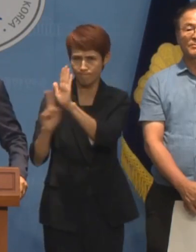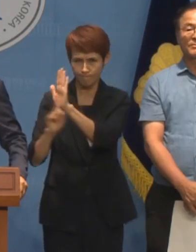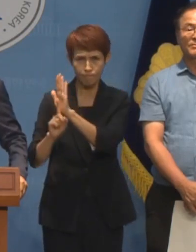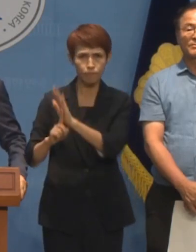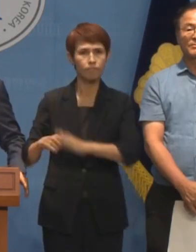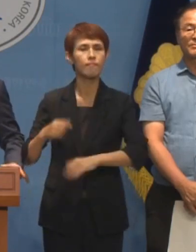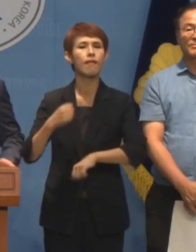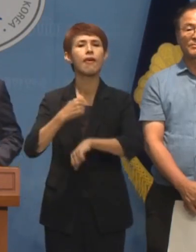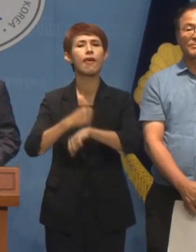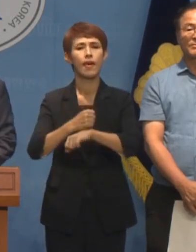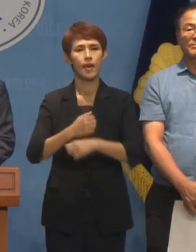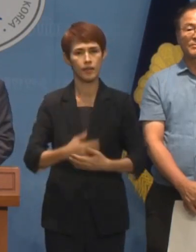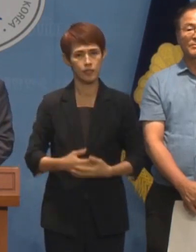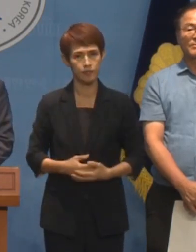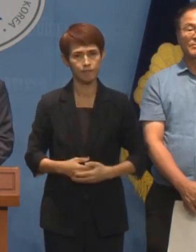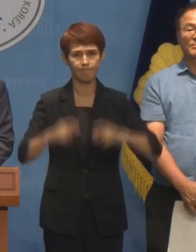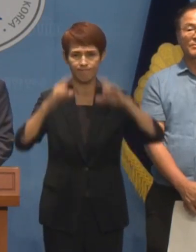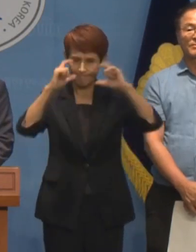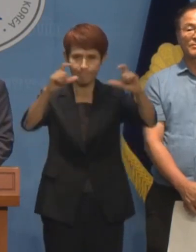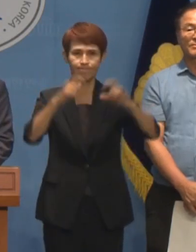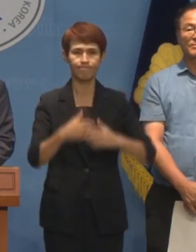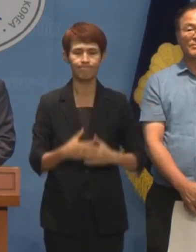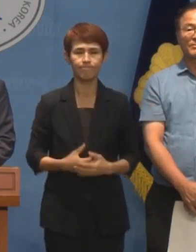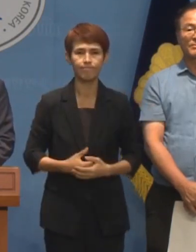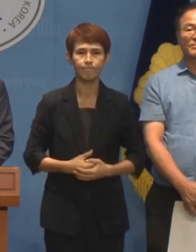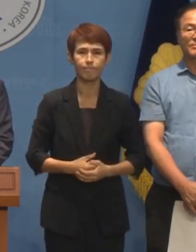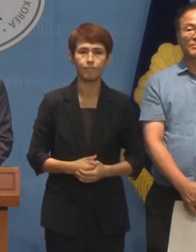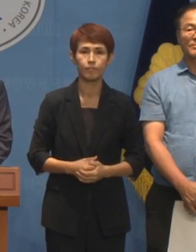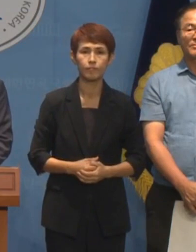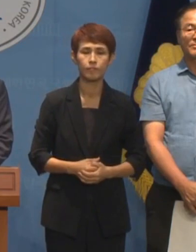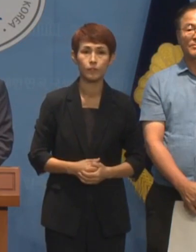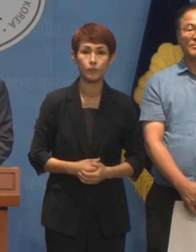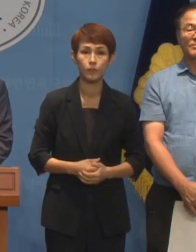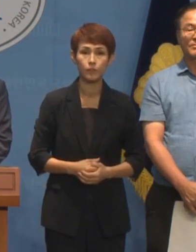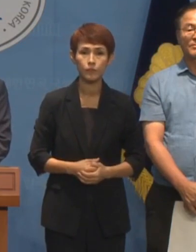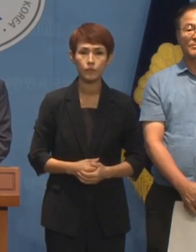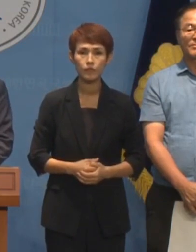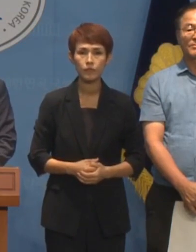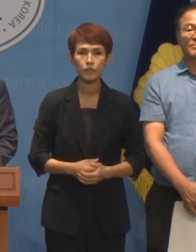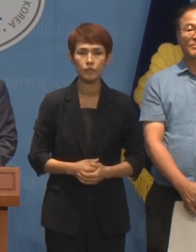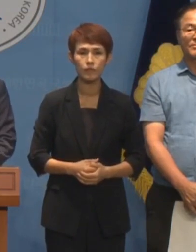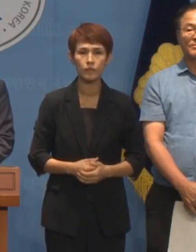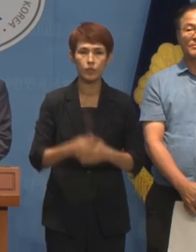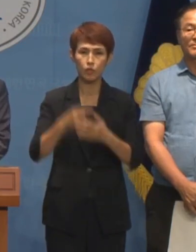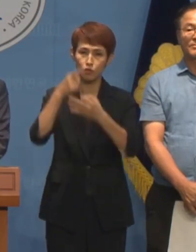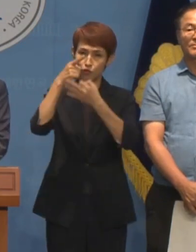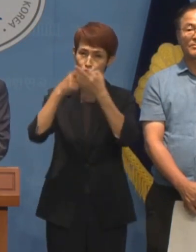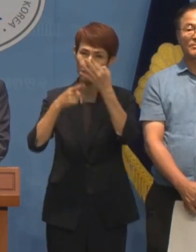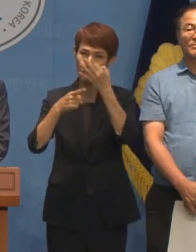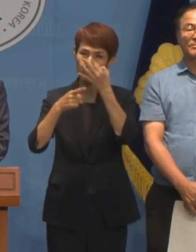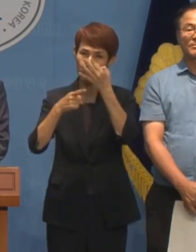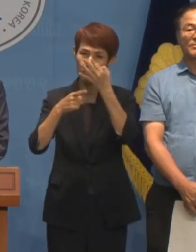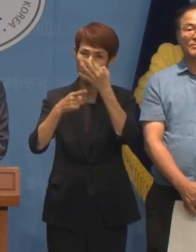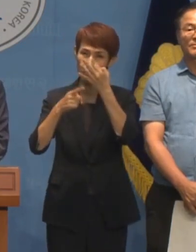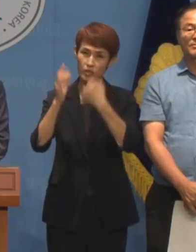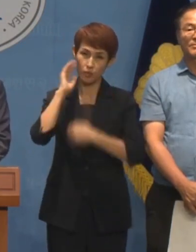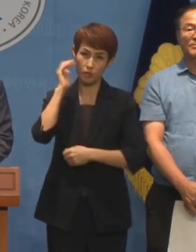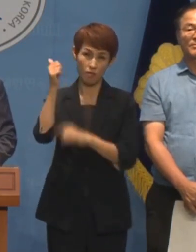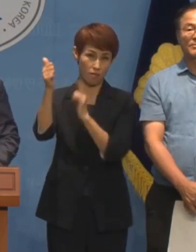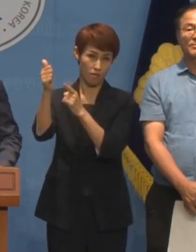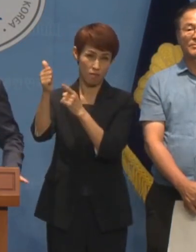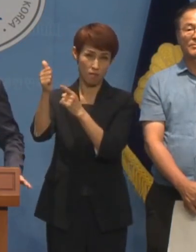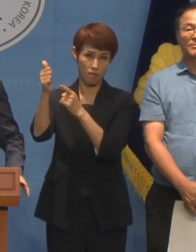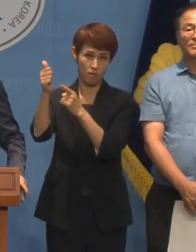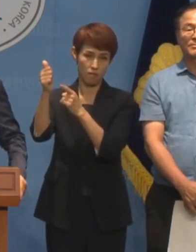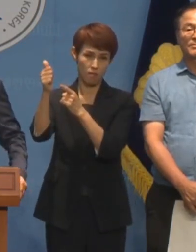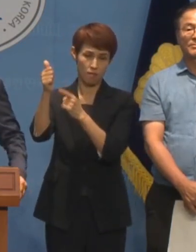고발할 것을 이 시간 천명하는 바입니다. 그리고 윤석열 씨가 대통령으로서